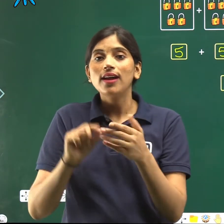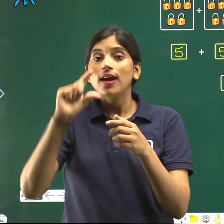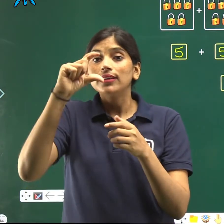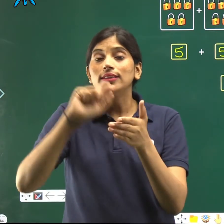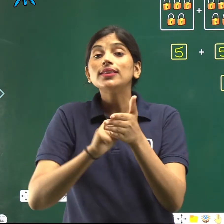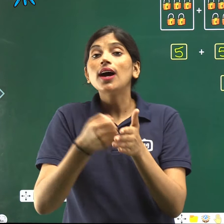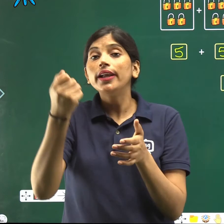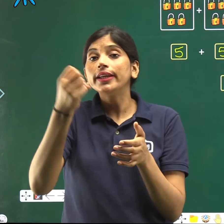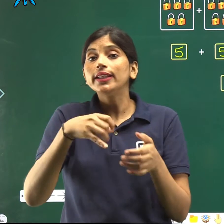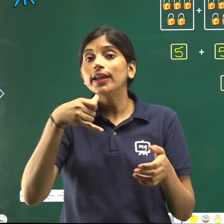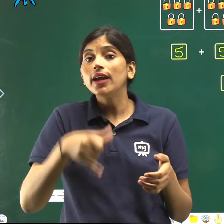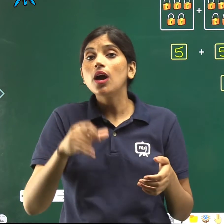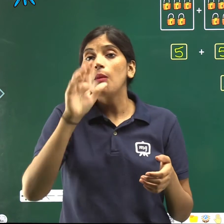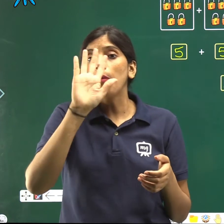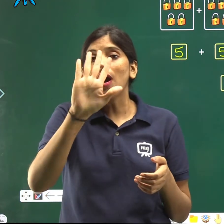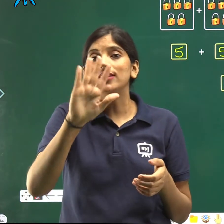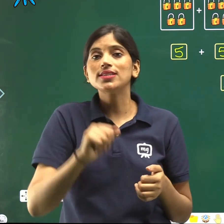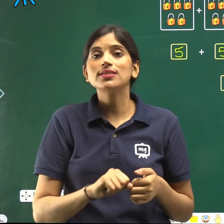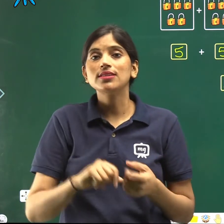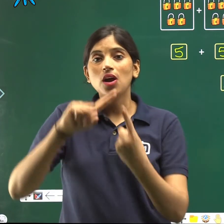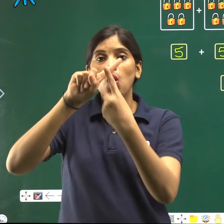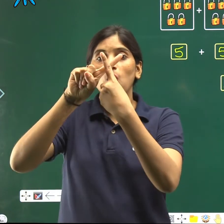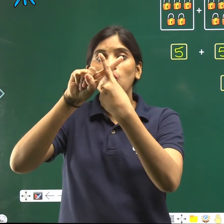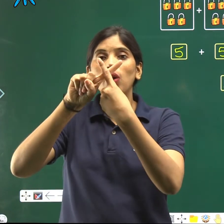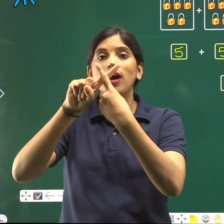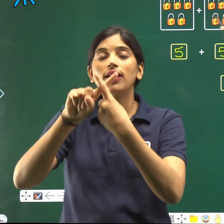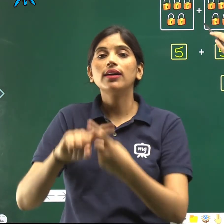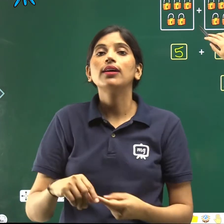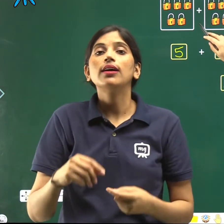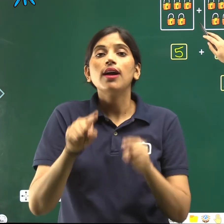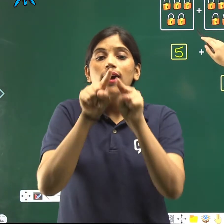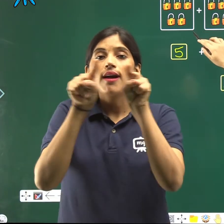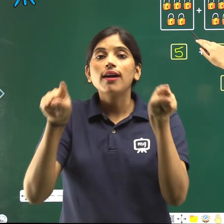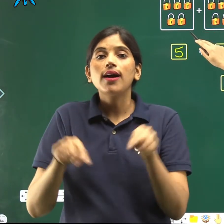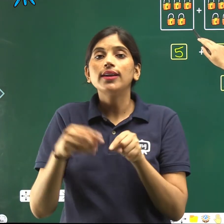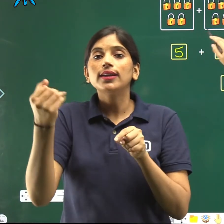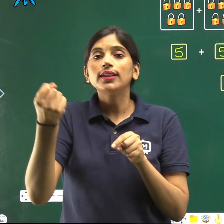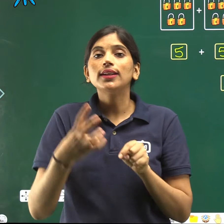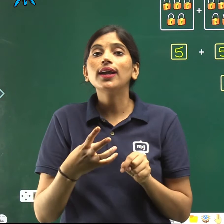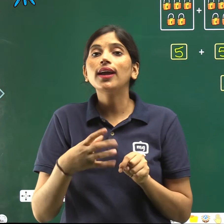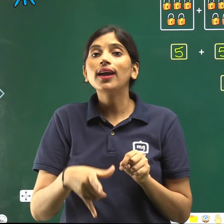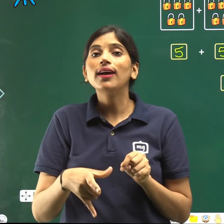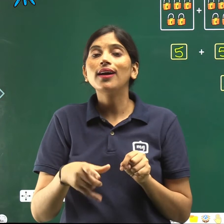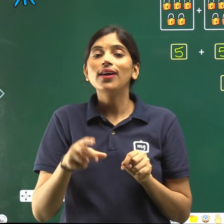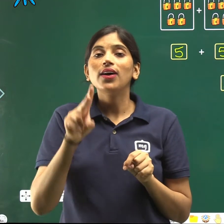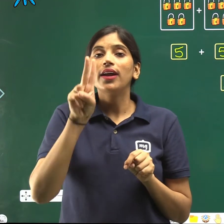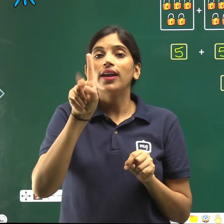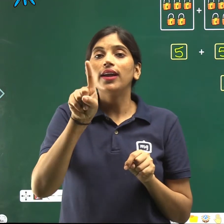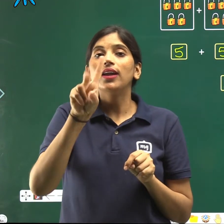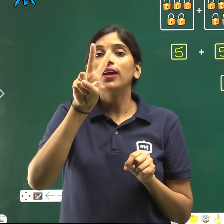कितने हैं? 5 गुणा खाने कितने हैं? 1,